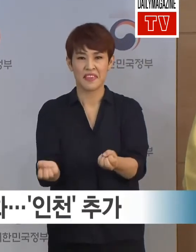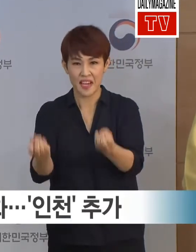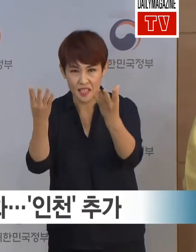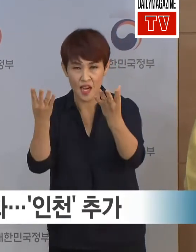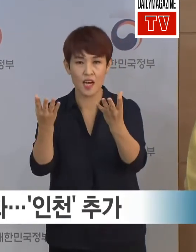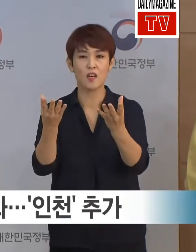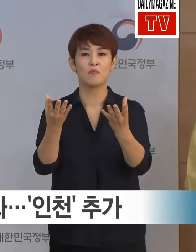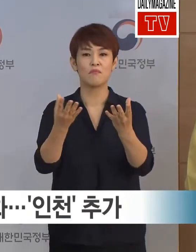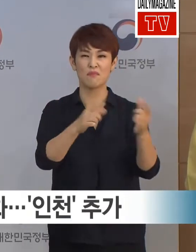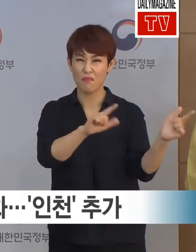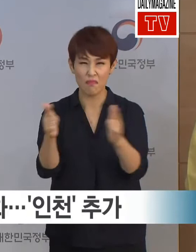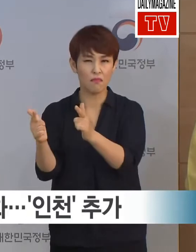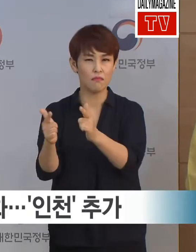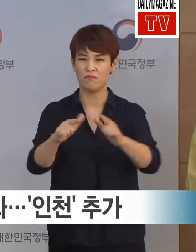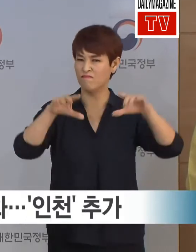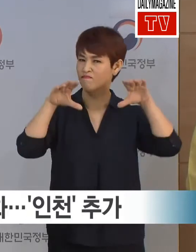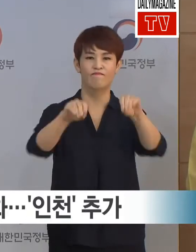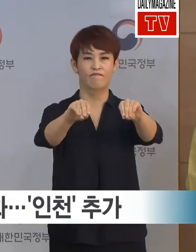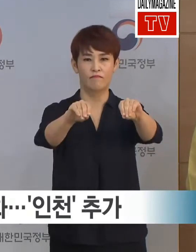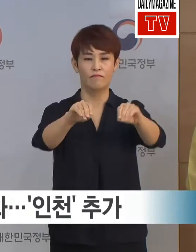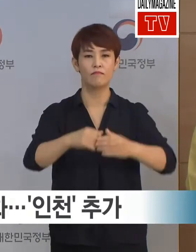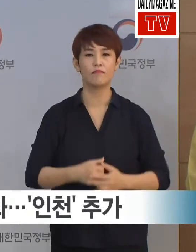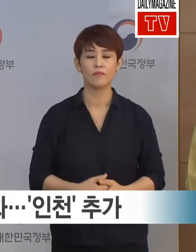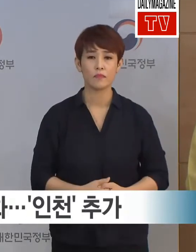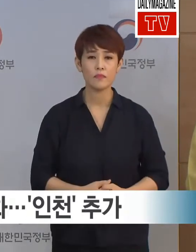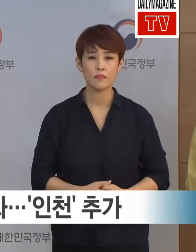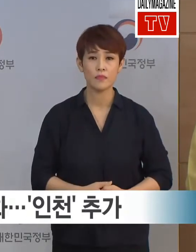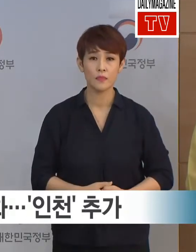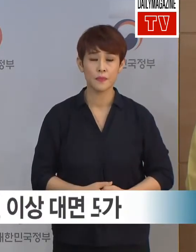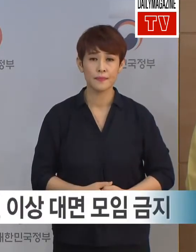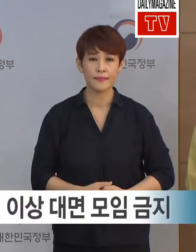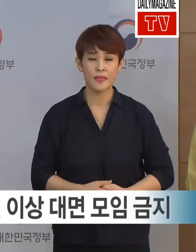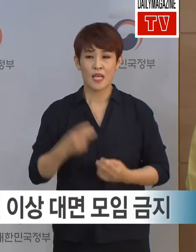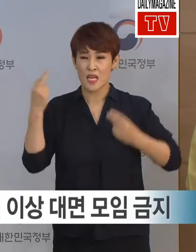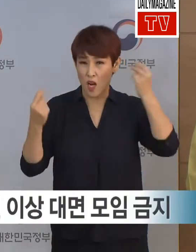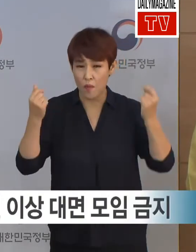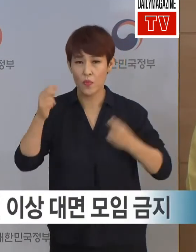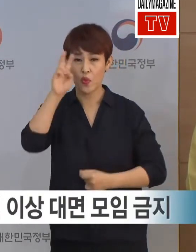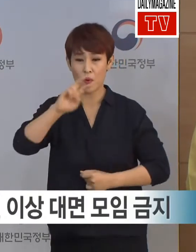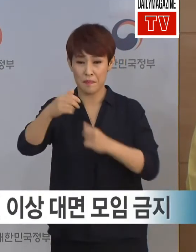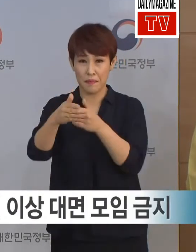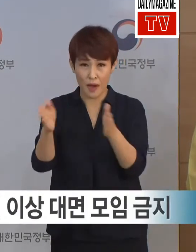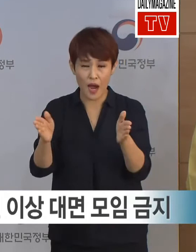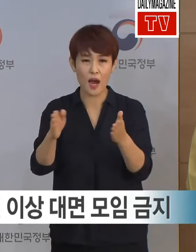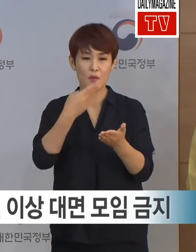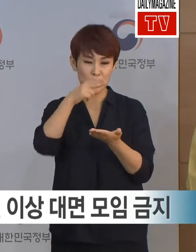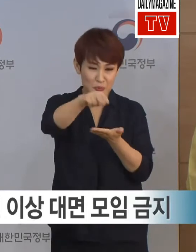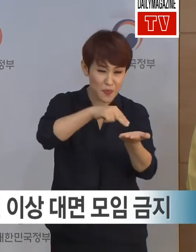모임, 행사는 원칙적으로 금지됩니다. 또한 클럽, 노래 연습장,